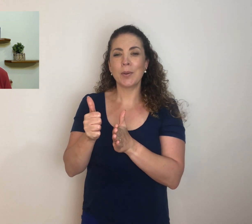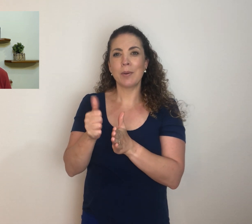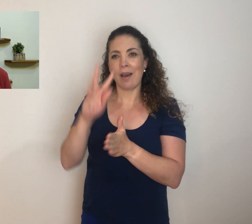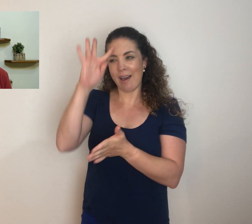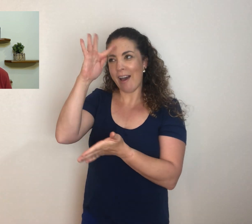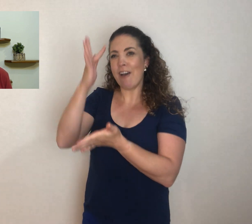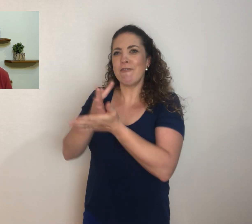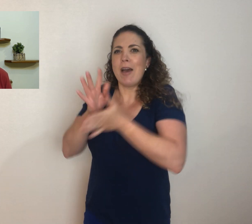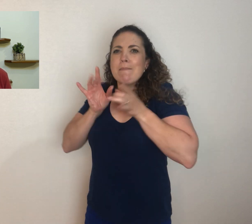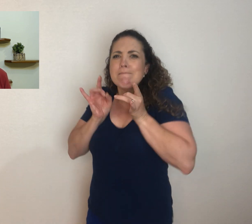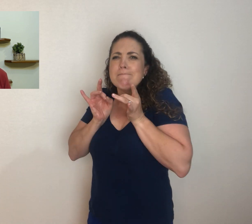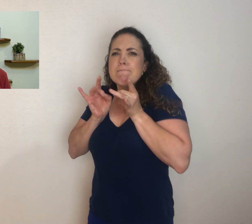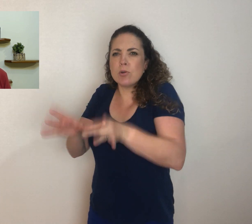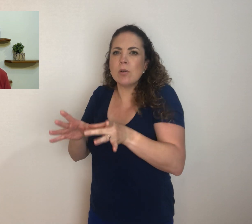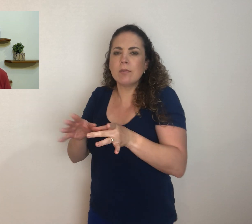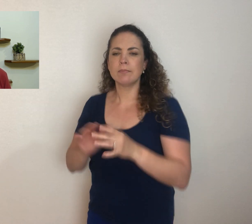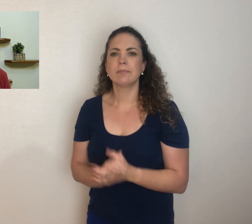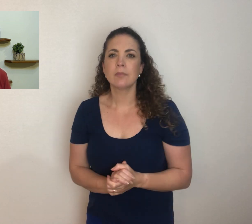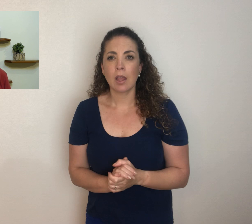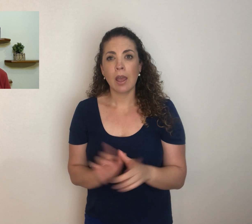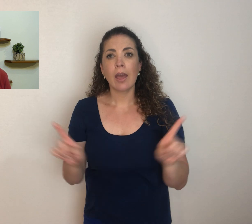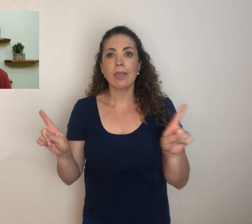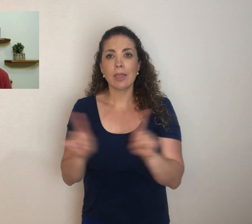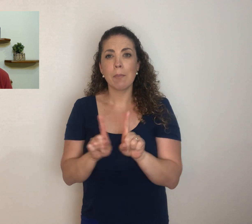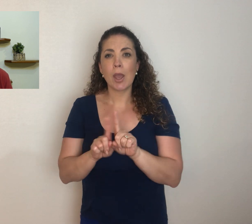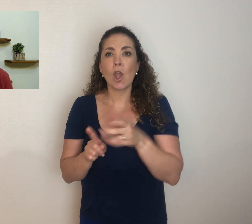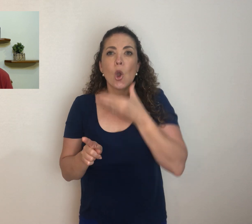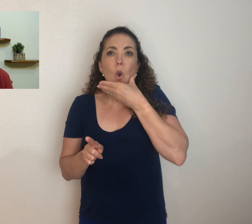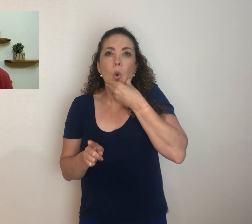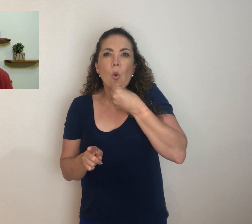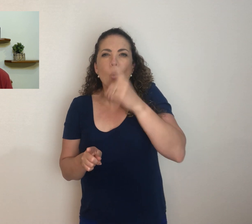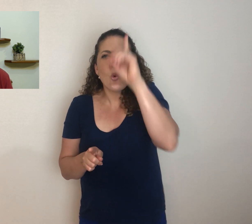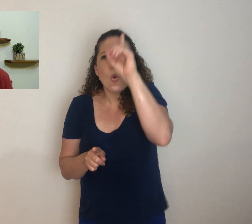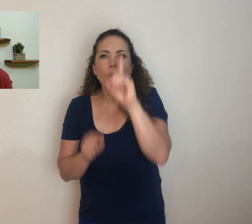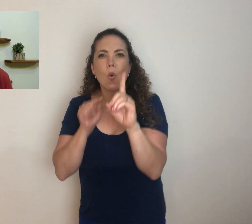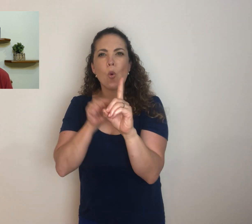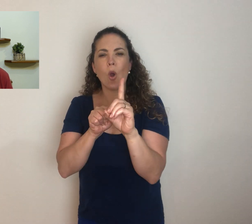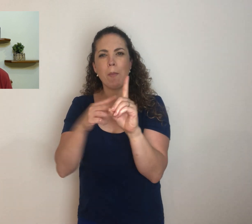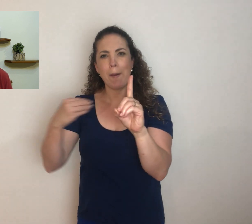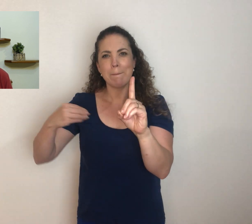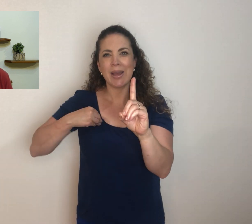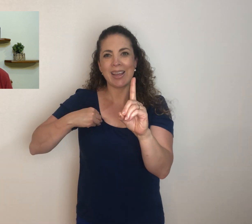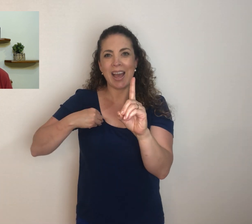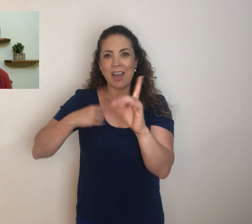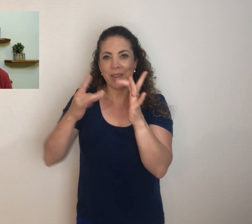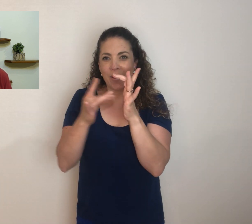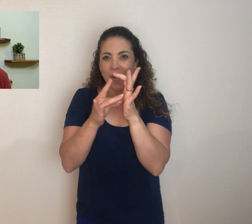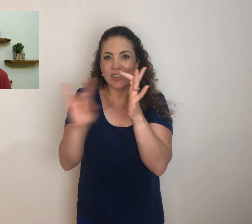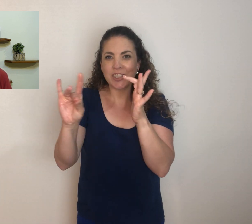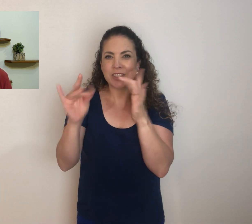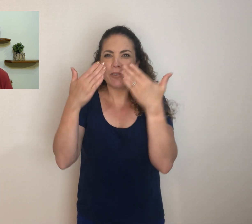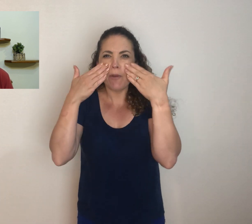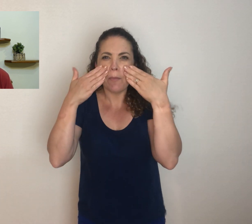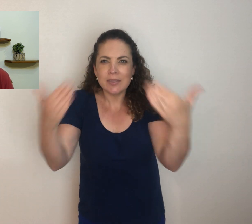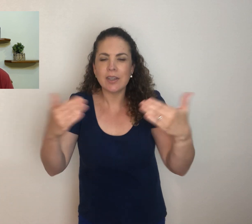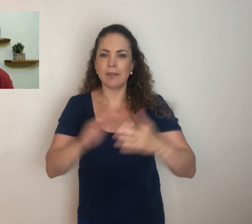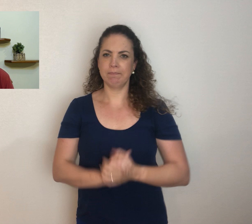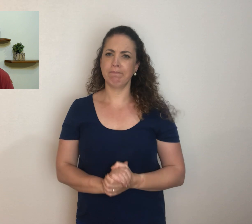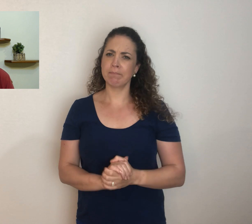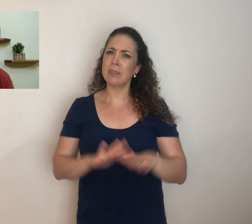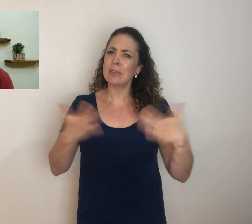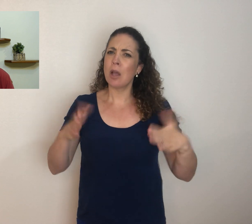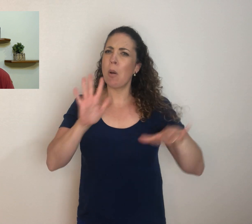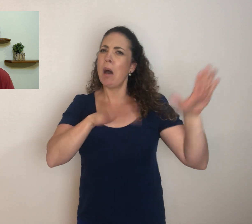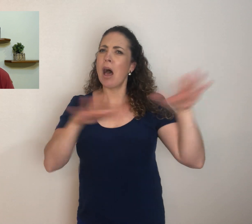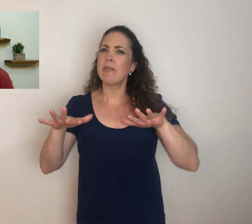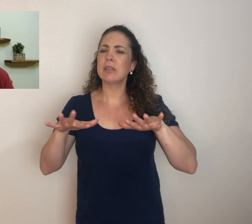Então, percebamos que até mesmo a expressão que é comum na igreja, dizendo assim: olha, Jesus pode voltar hoje